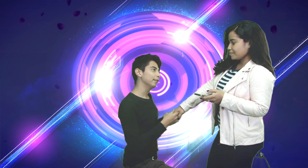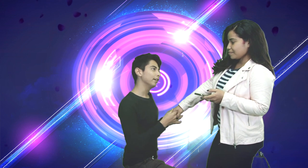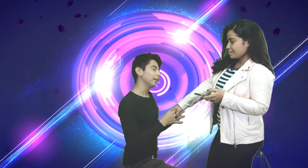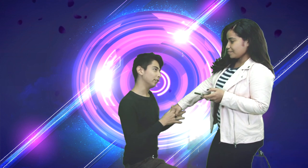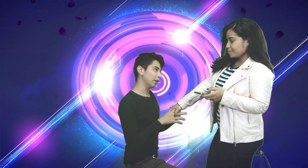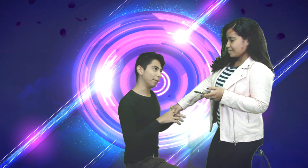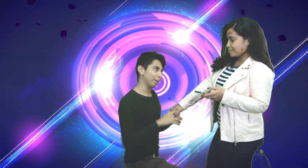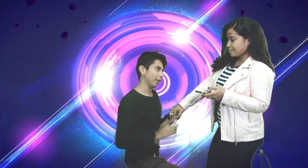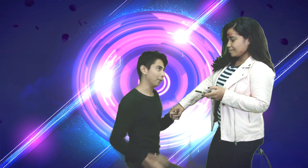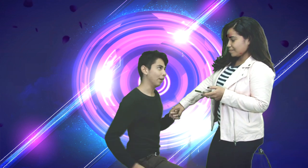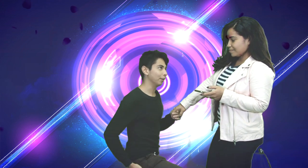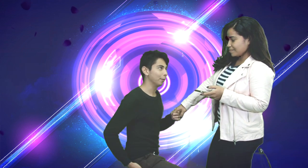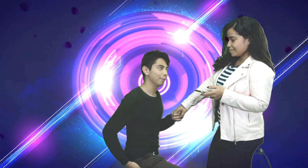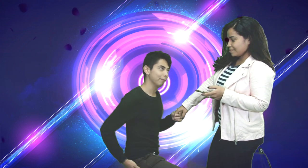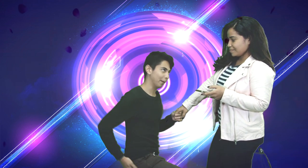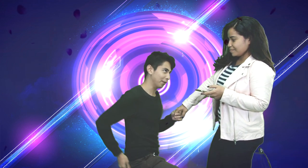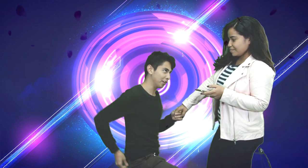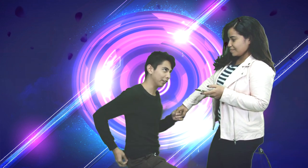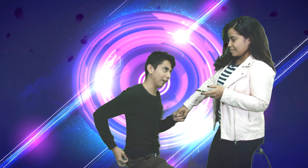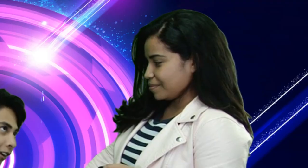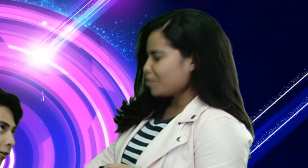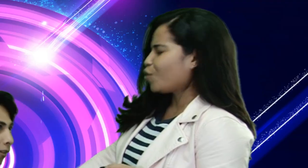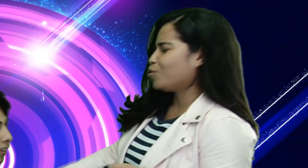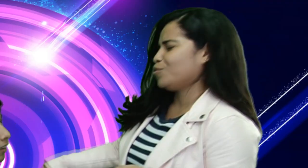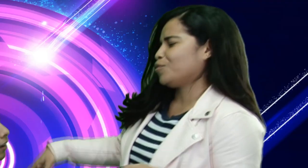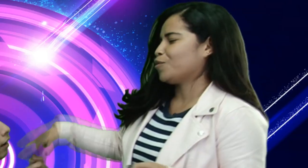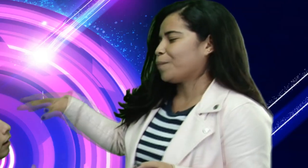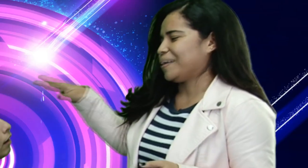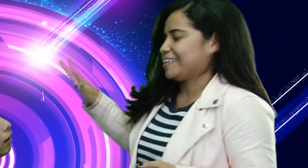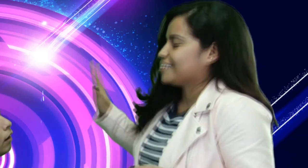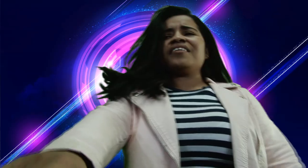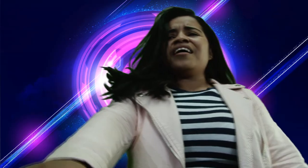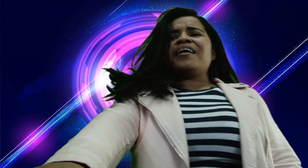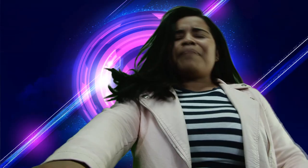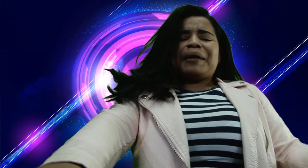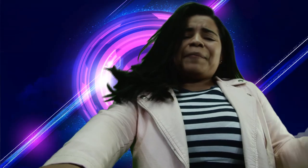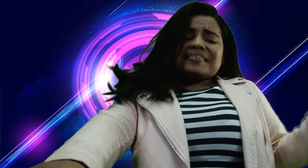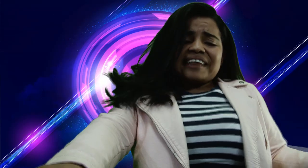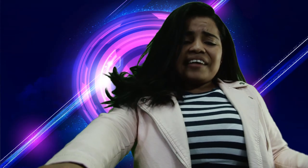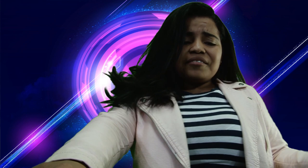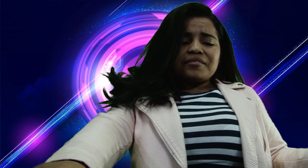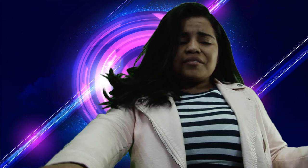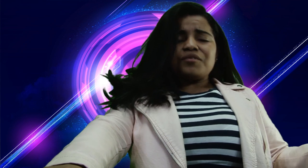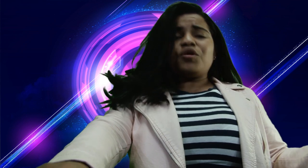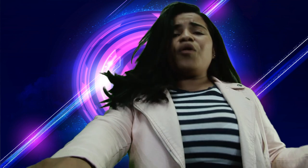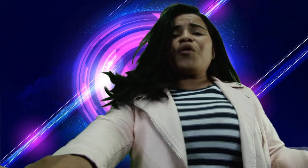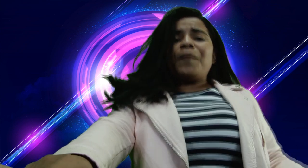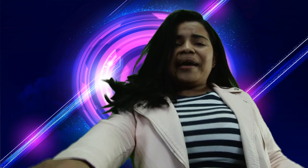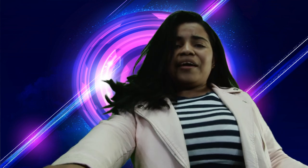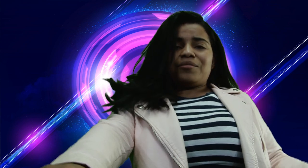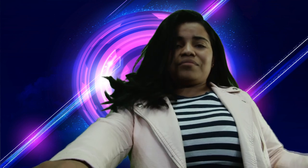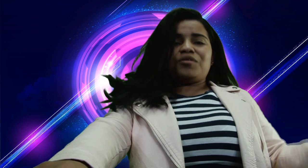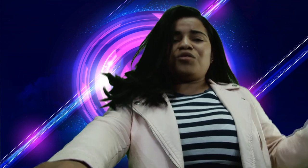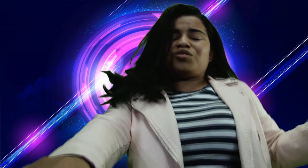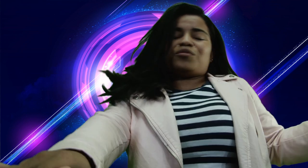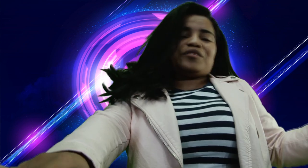y preparados para esperar para empezar todo romeo colchoncito